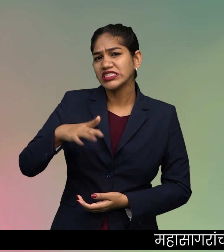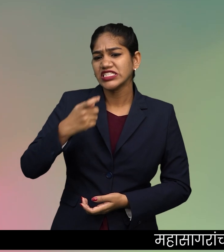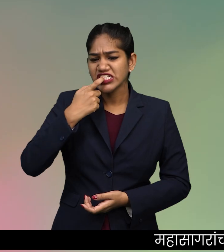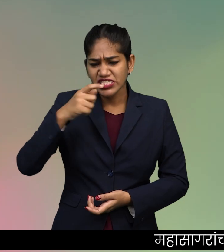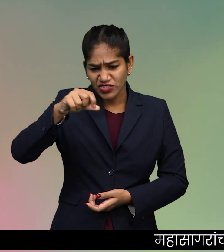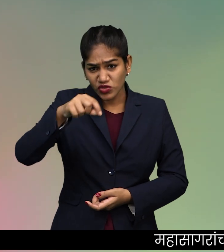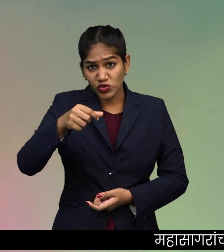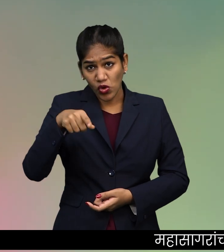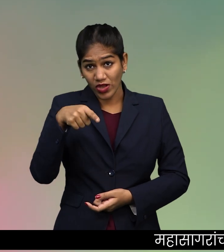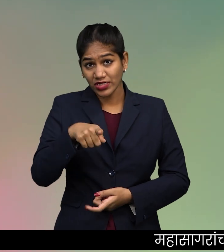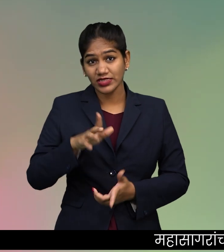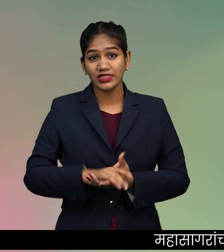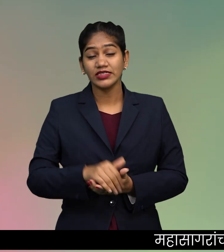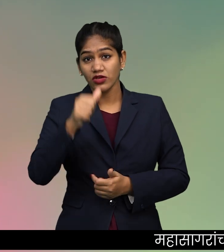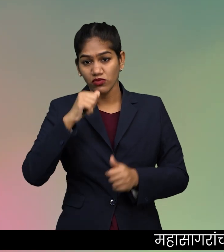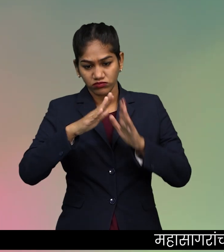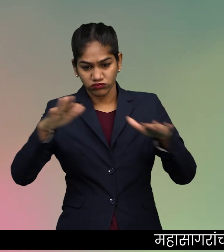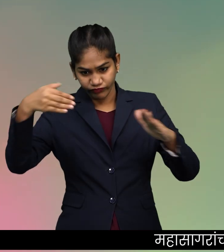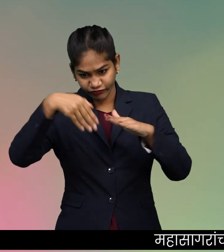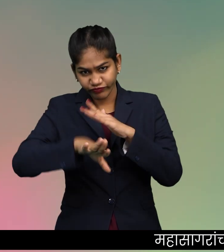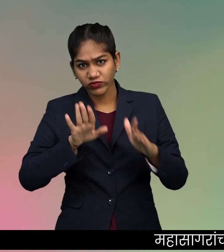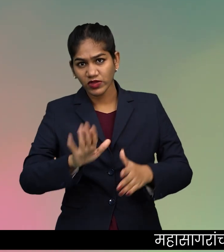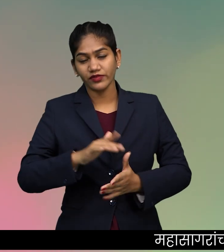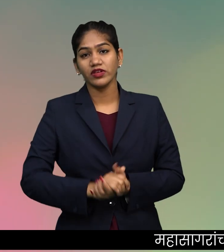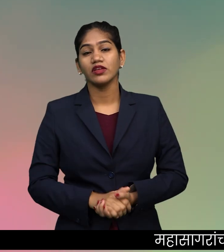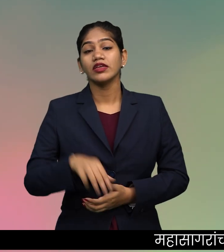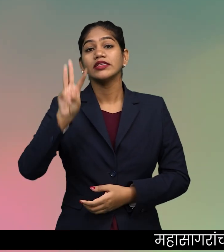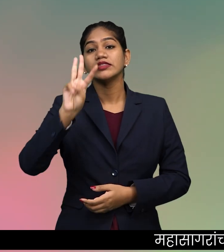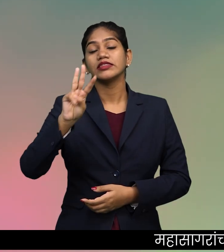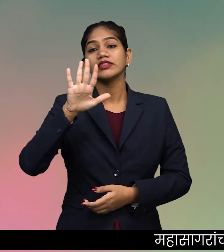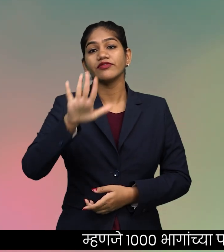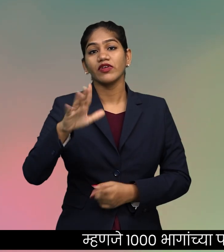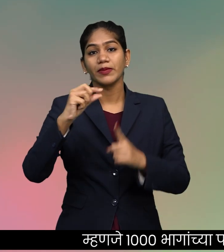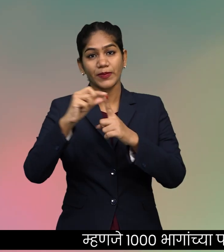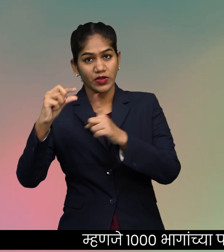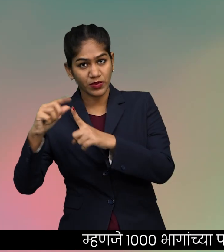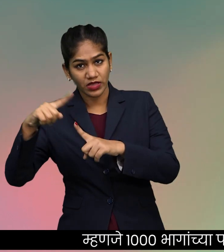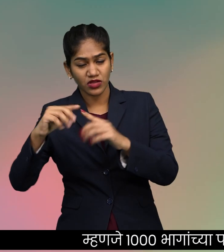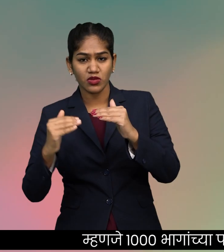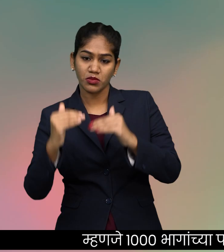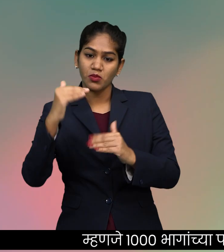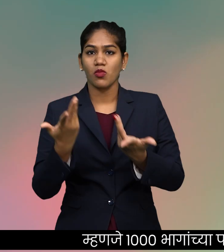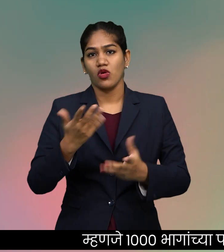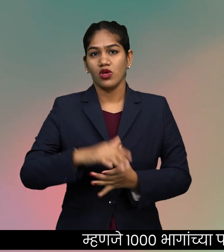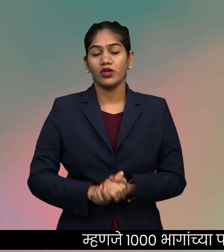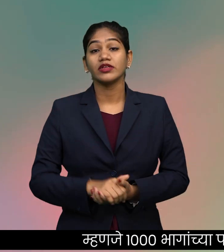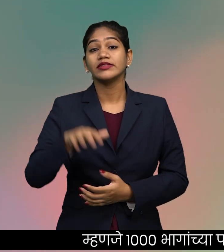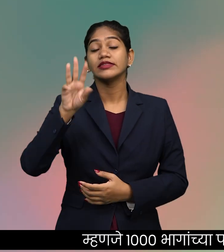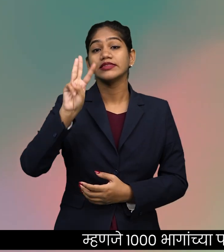महासागरांची सरासरी क्षारता 35% म्हणजे 1000 भागांच्या पाण्यात